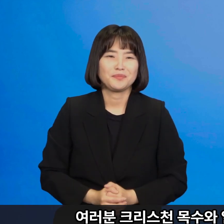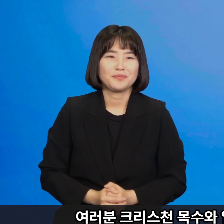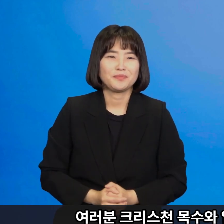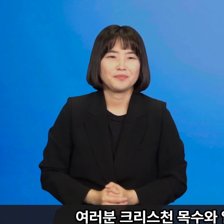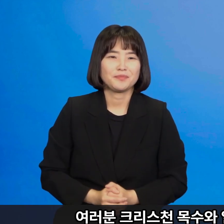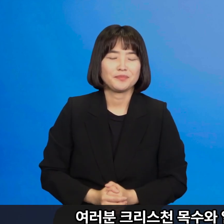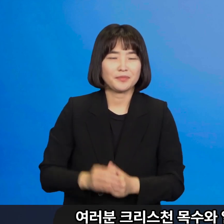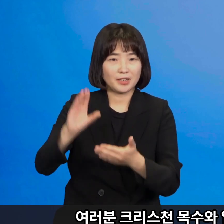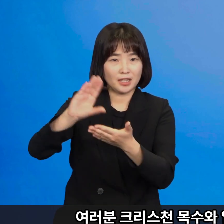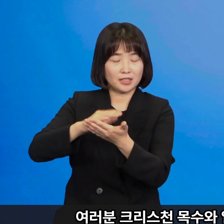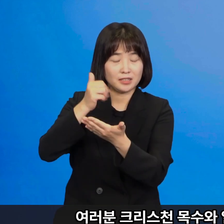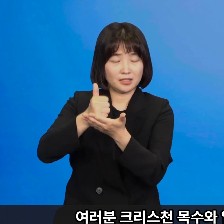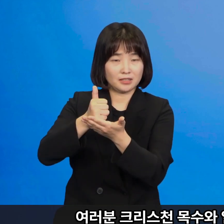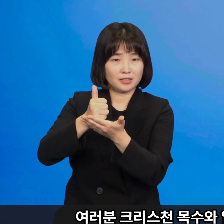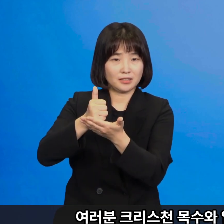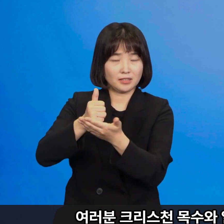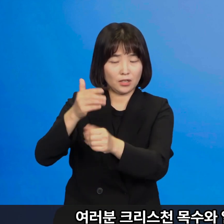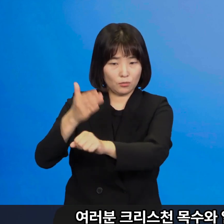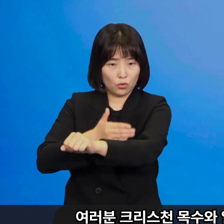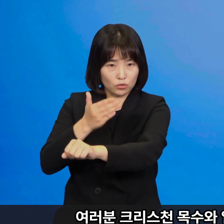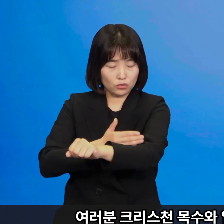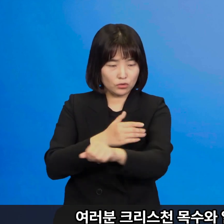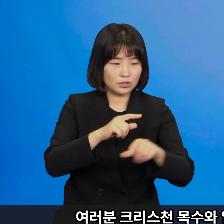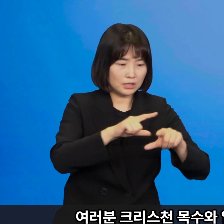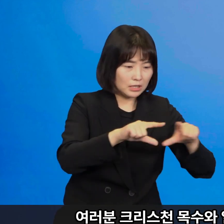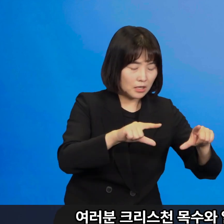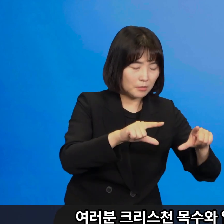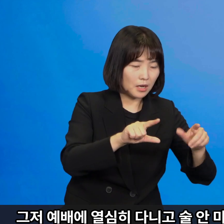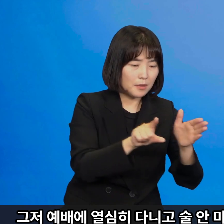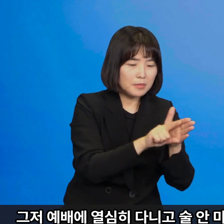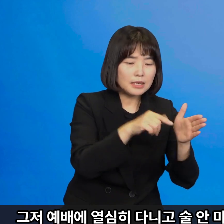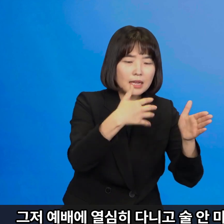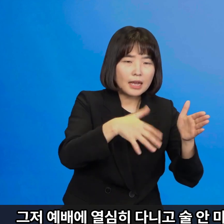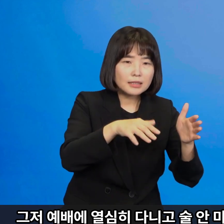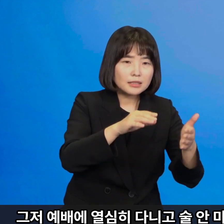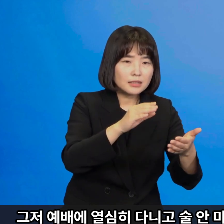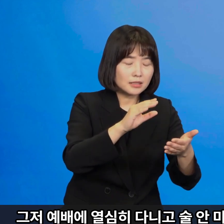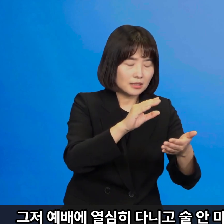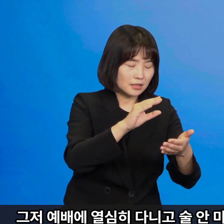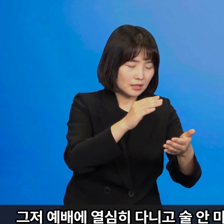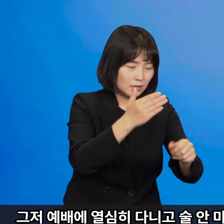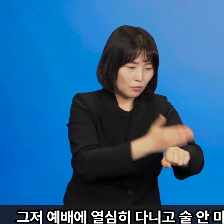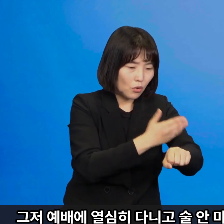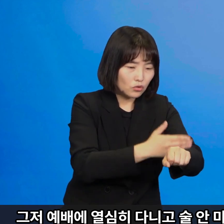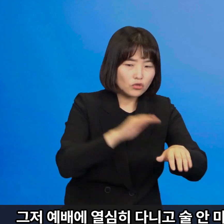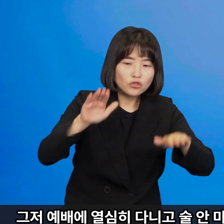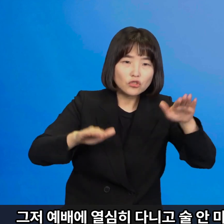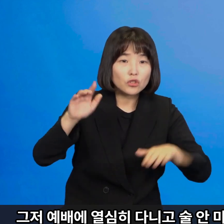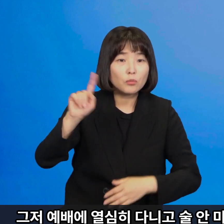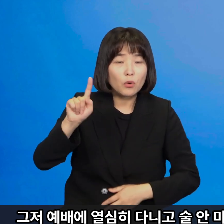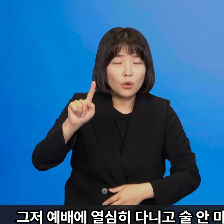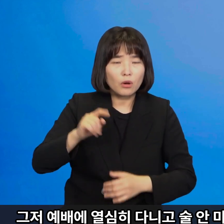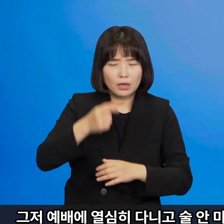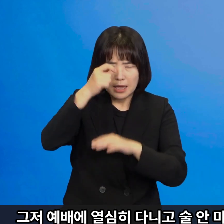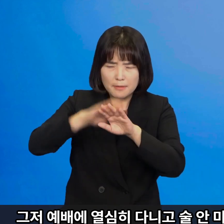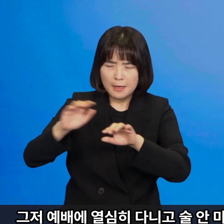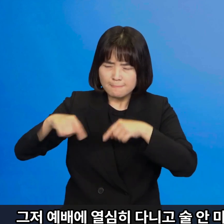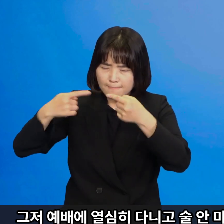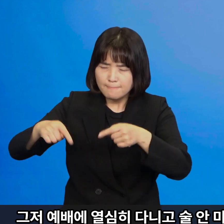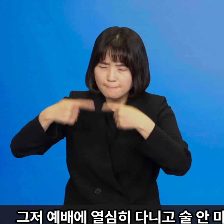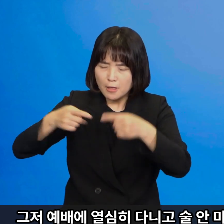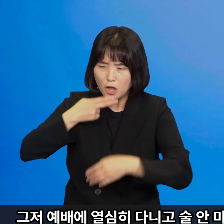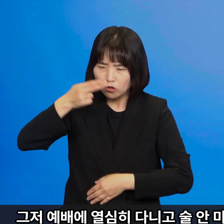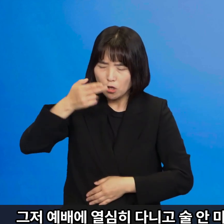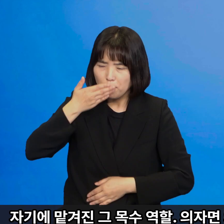여러분, 크리스천 목수와 일반 목수의 차이가 뭘까요? 그냥 예배에 열심히 다니고 술을 안 마시면 크리스천 목수일까요?